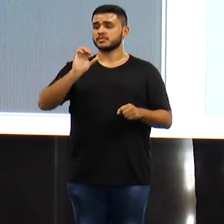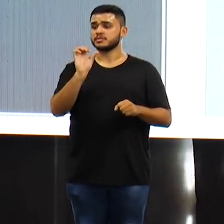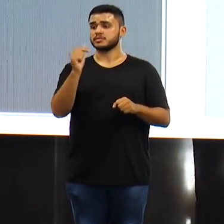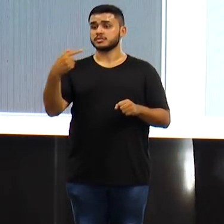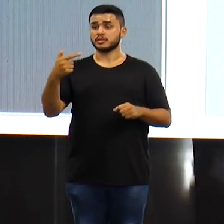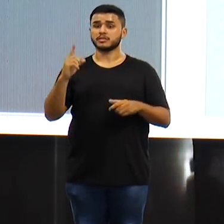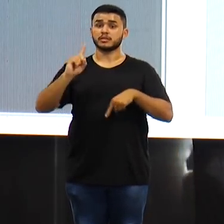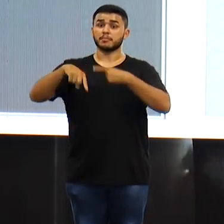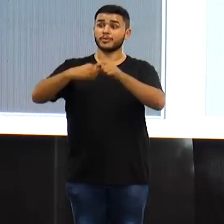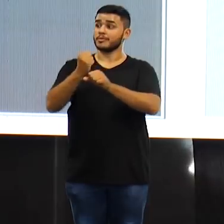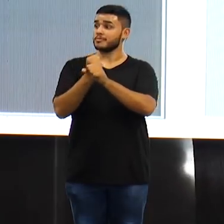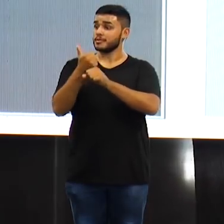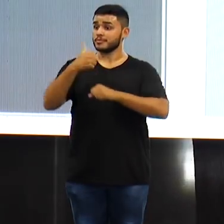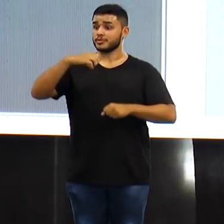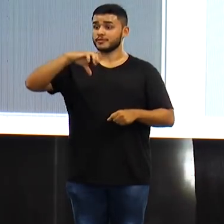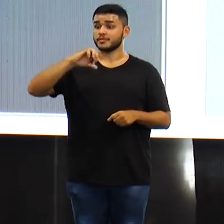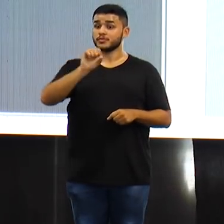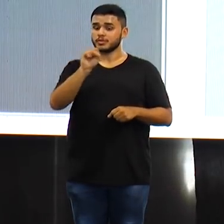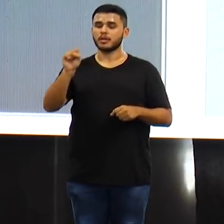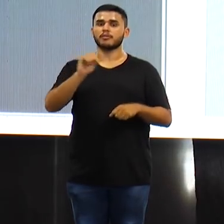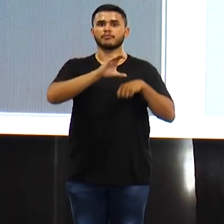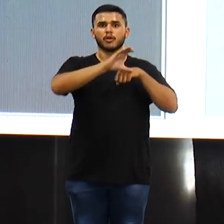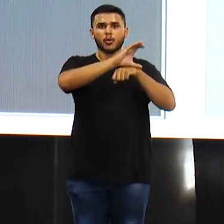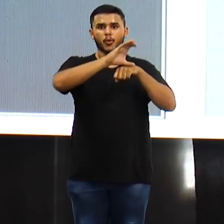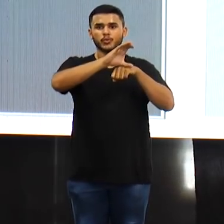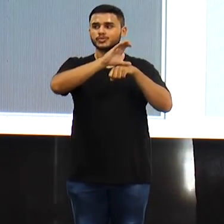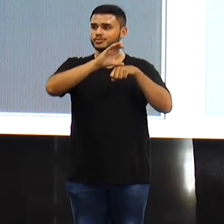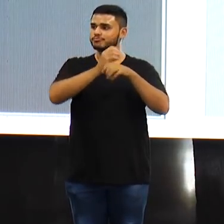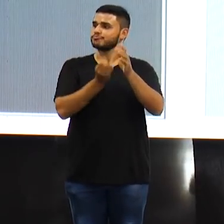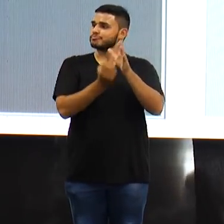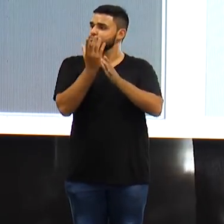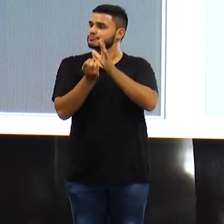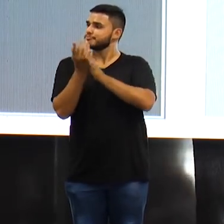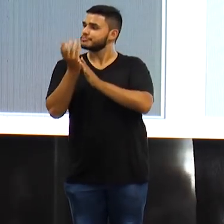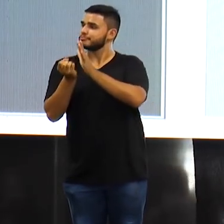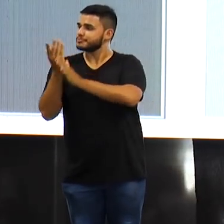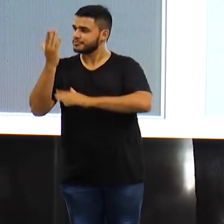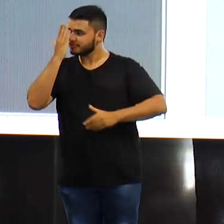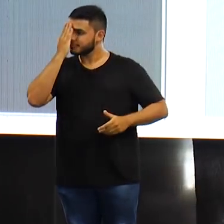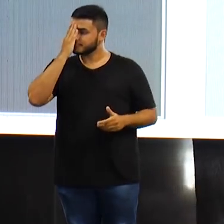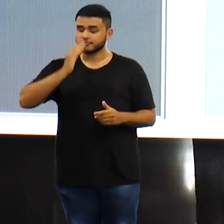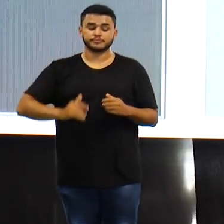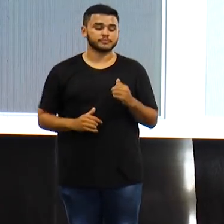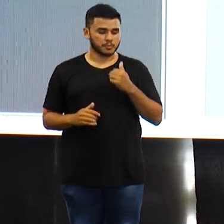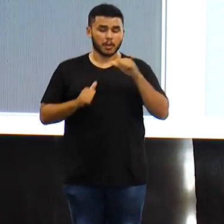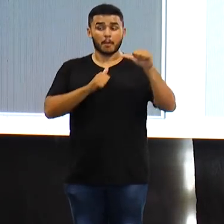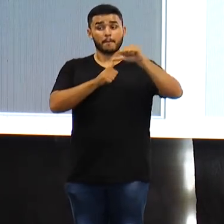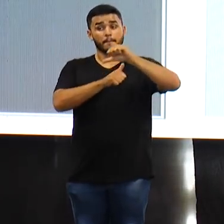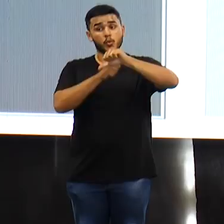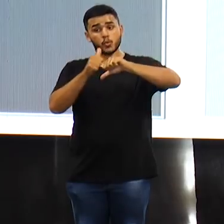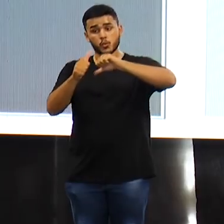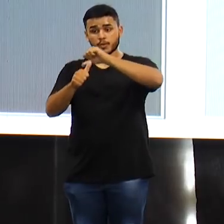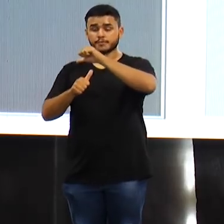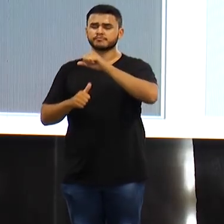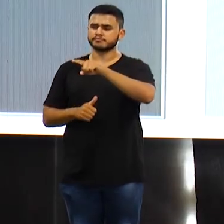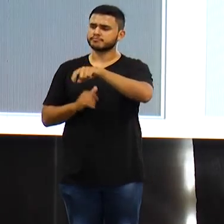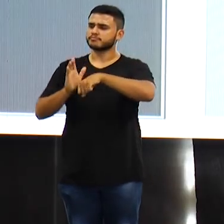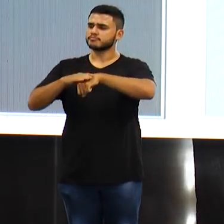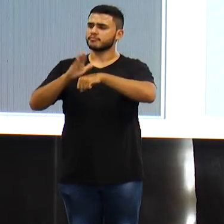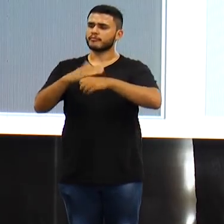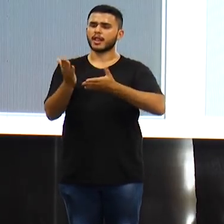88. Deixa eu te dar uma dica. Você vai pegar em livros e até na internet